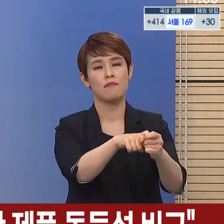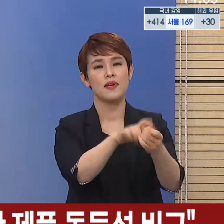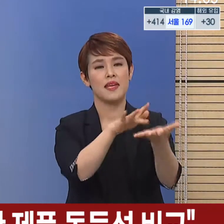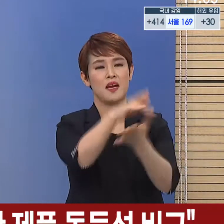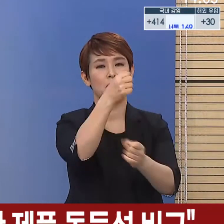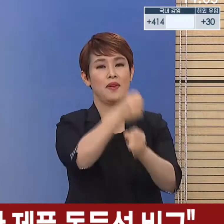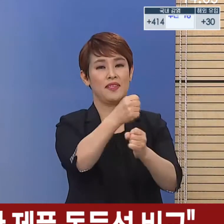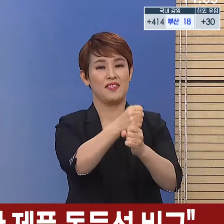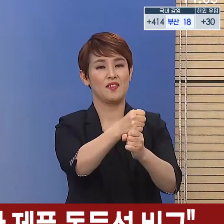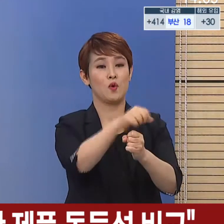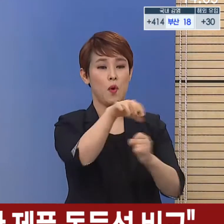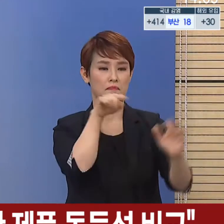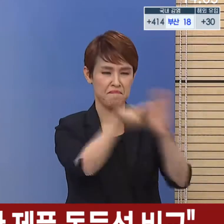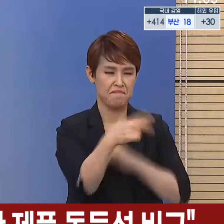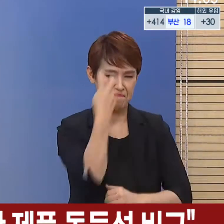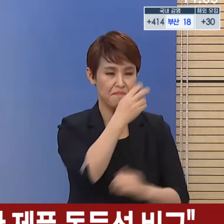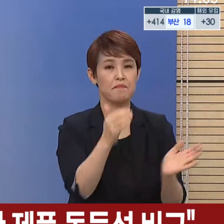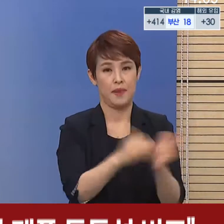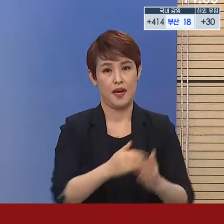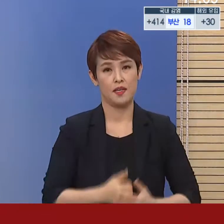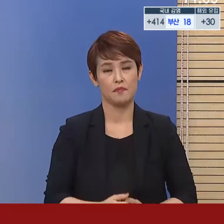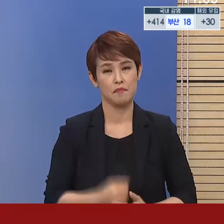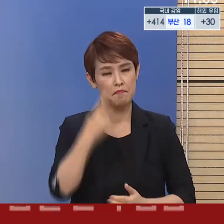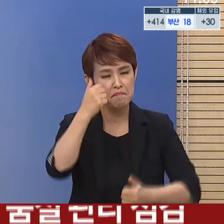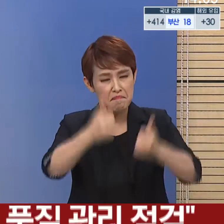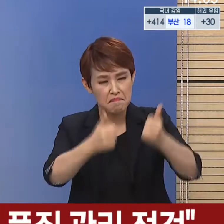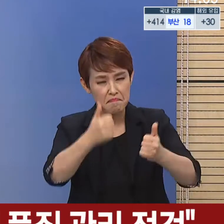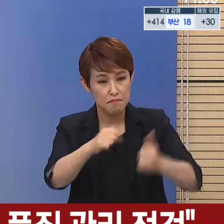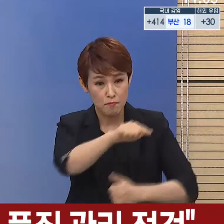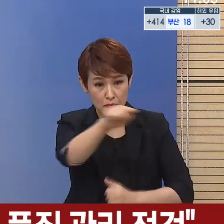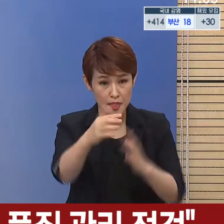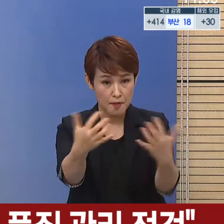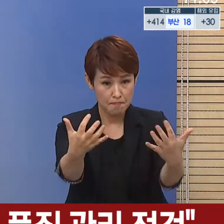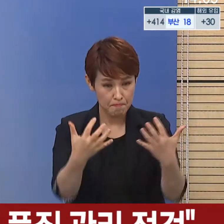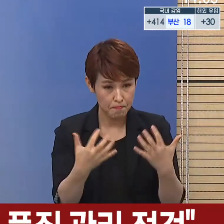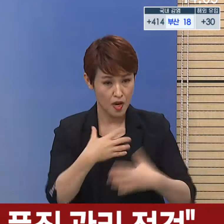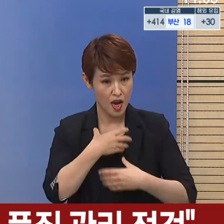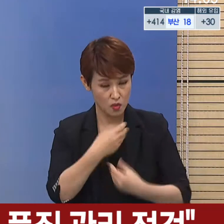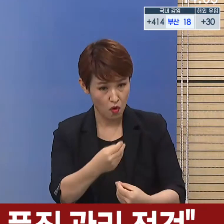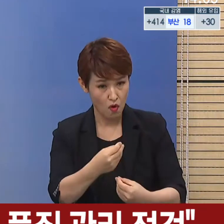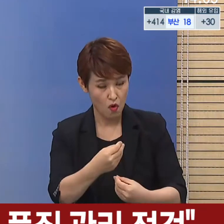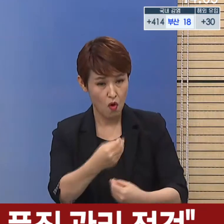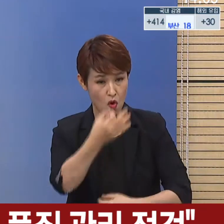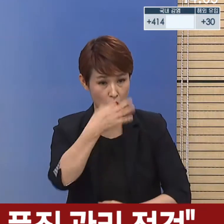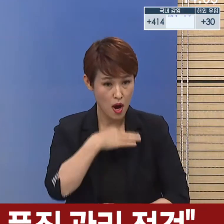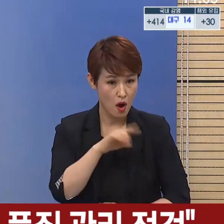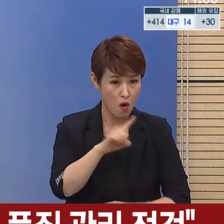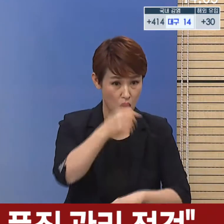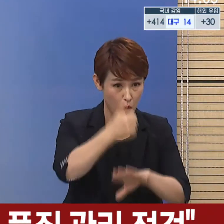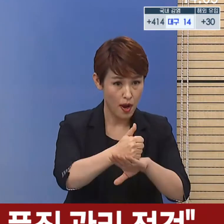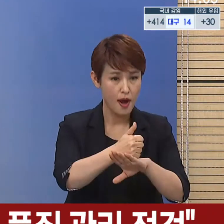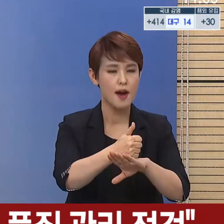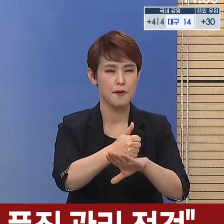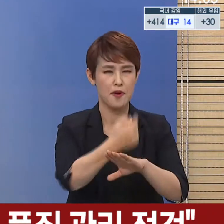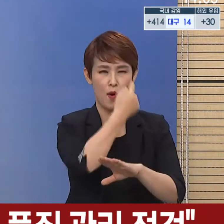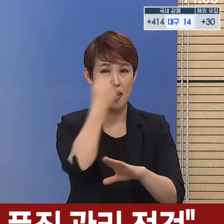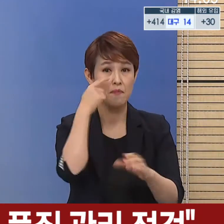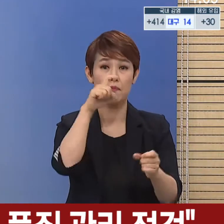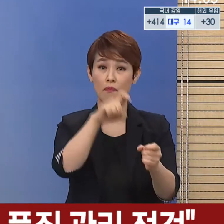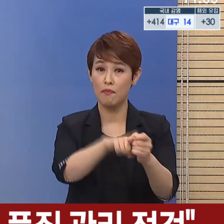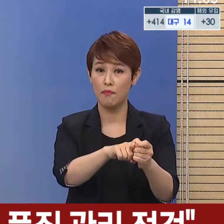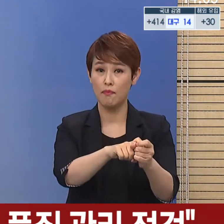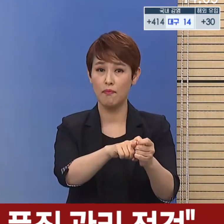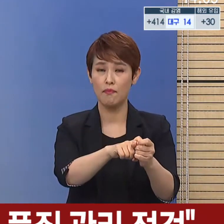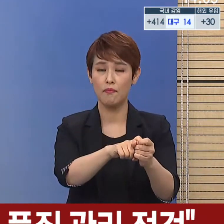현장 조사를 실시하였고 임상시험 대상자의 안전과 시험 결과의 신뢰성을 확인하기